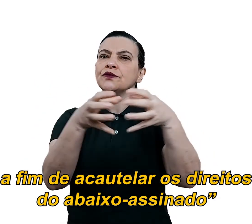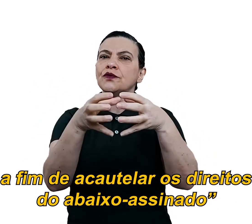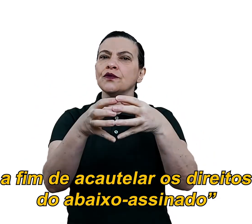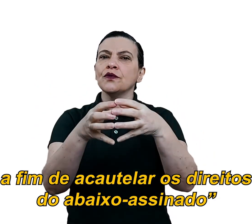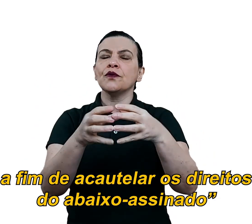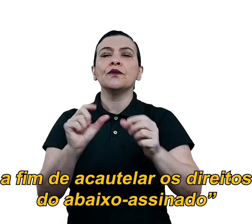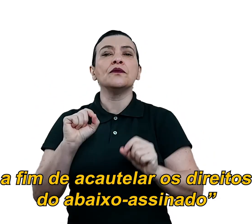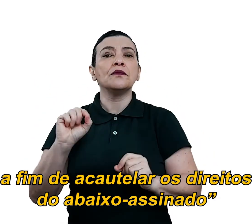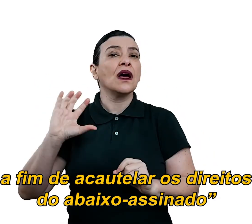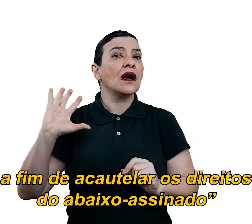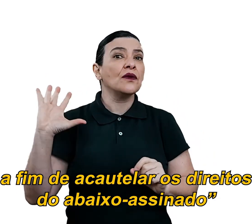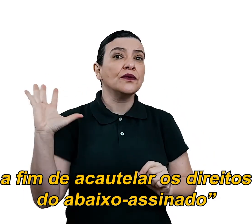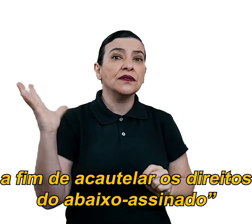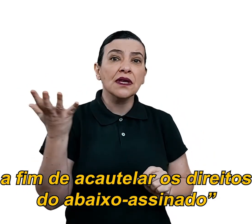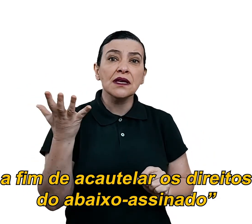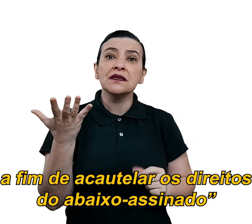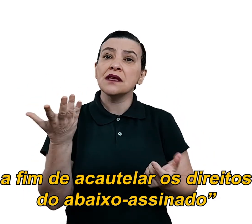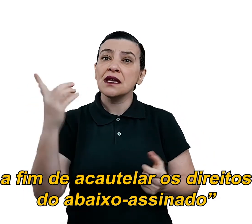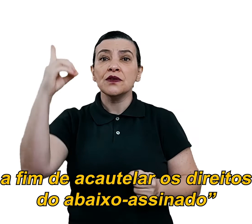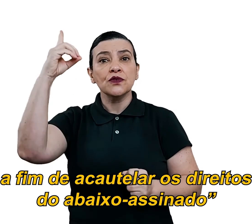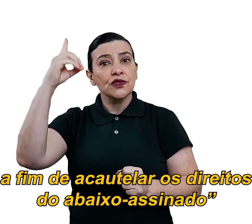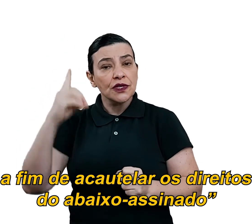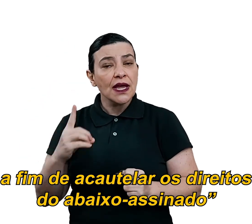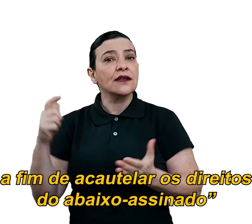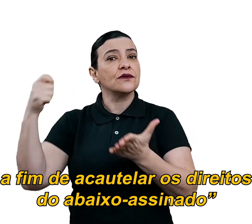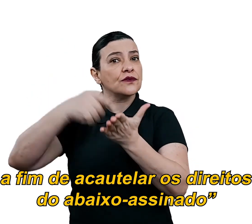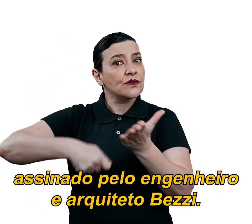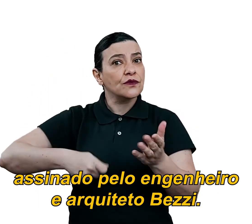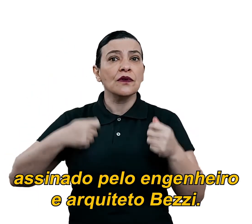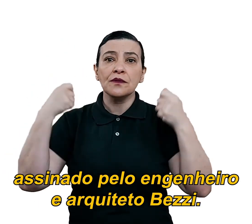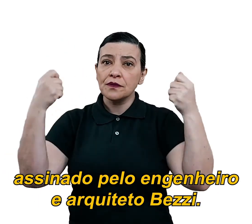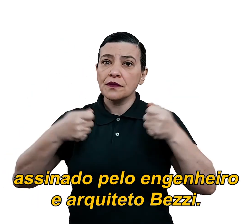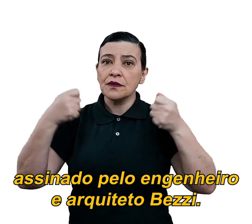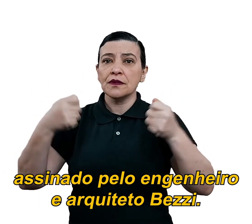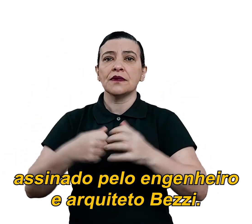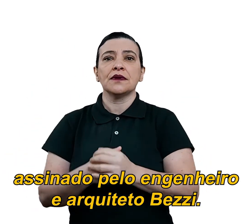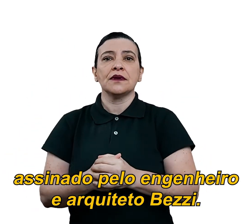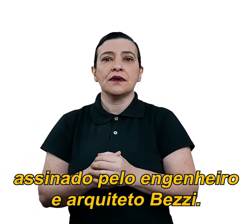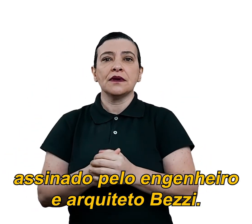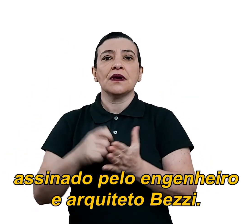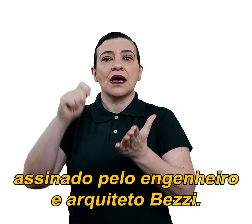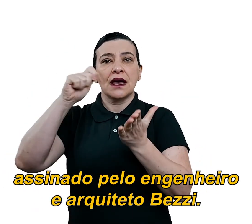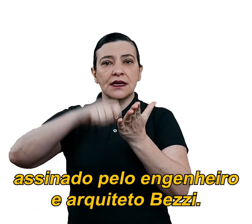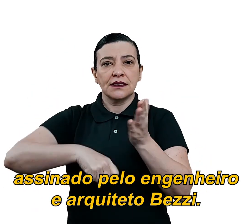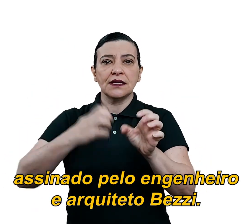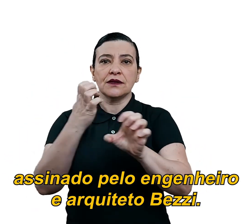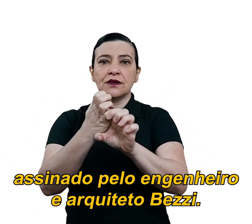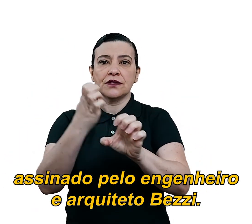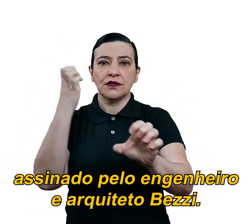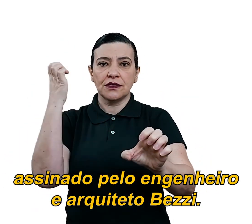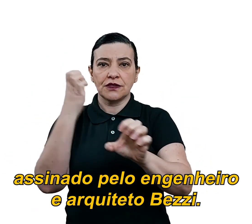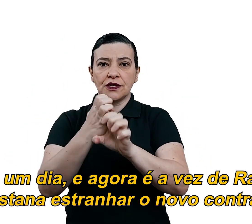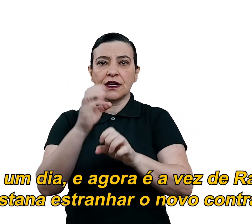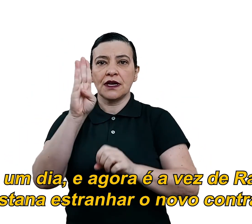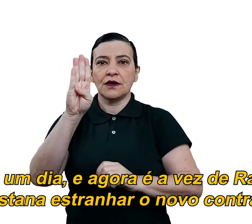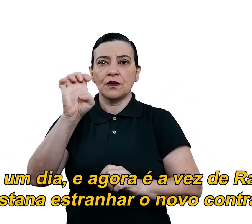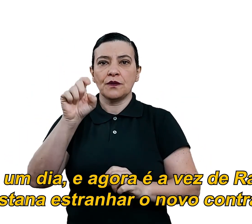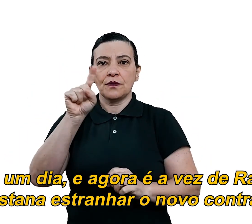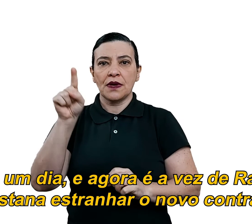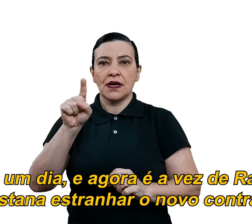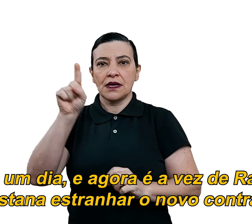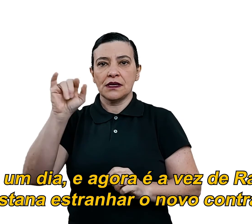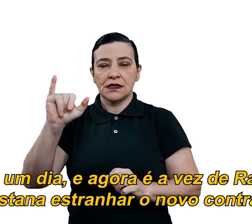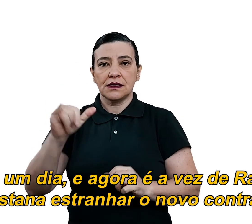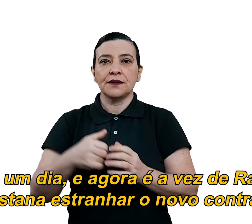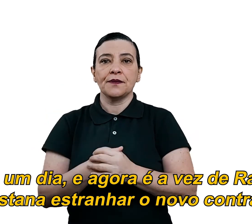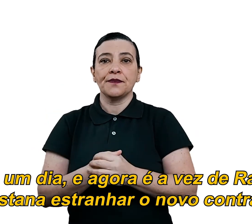a fim de acautelar os direitos do abaixo-assinado, assinado pelo engenheiro e arquiteto Bezzi. Mais